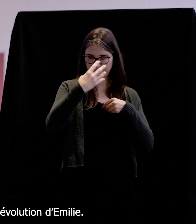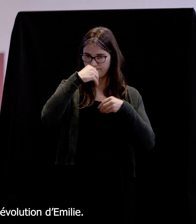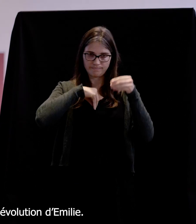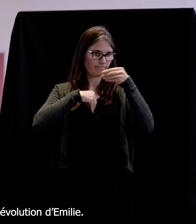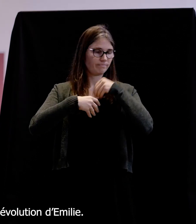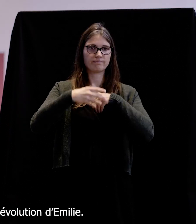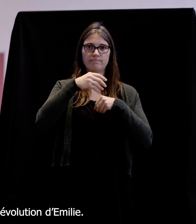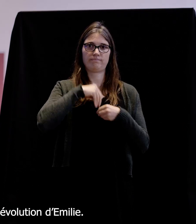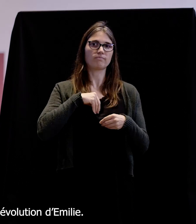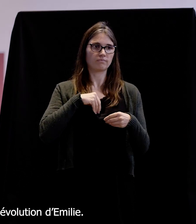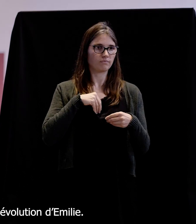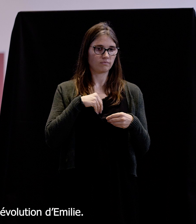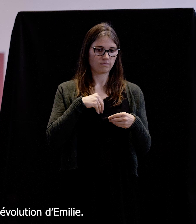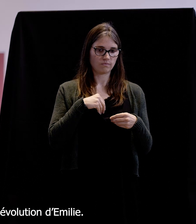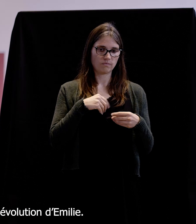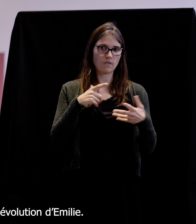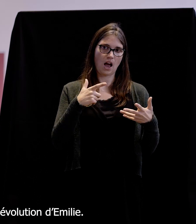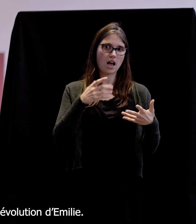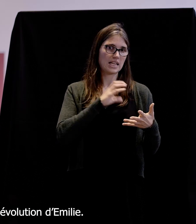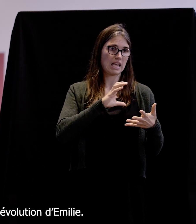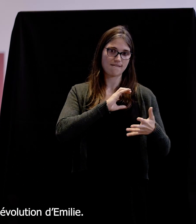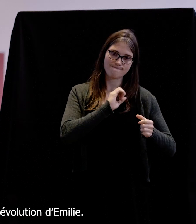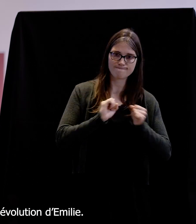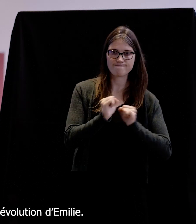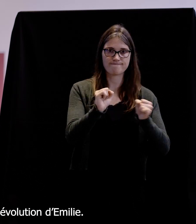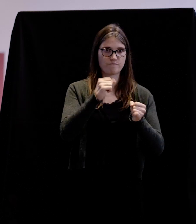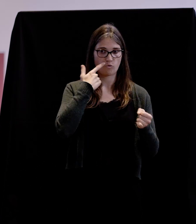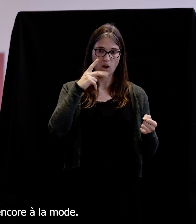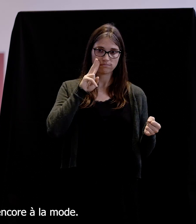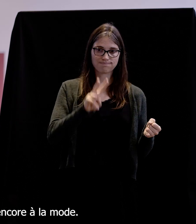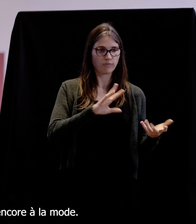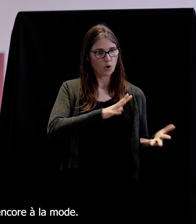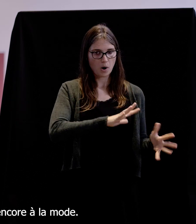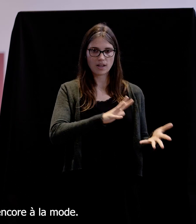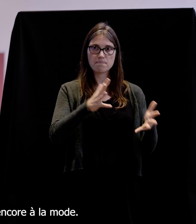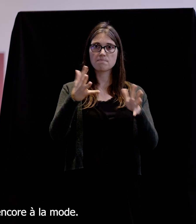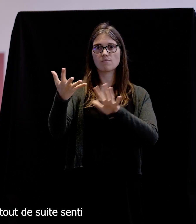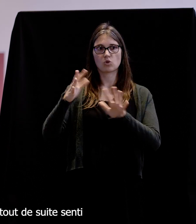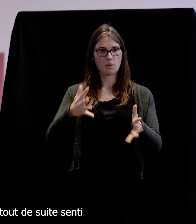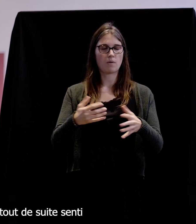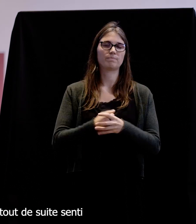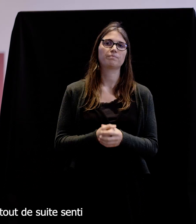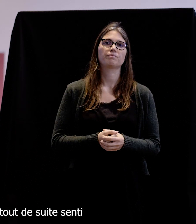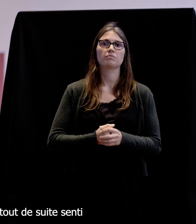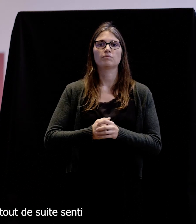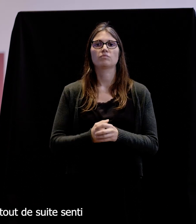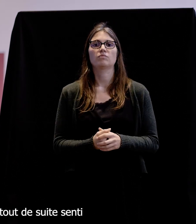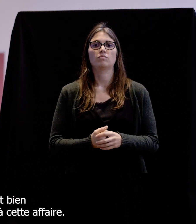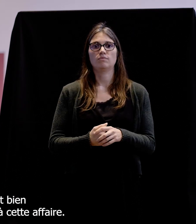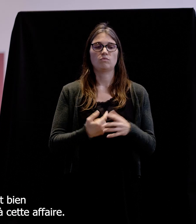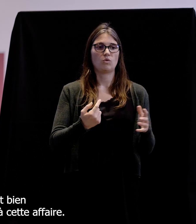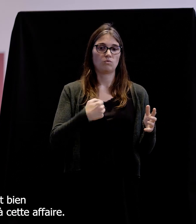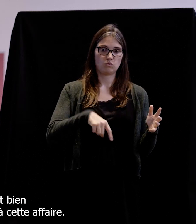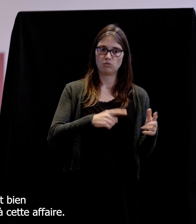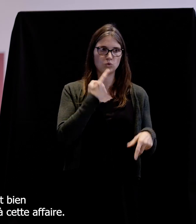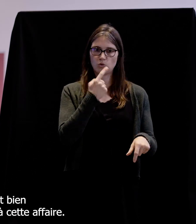et afin d'être acteur de l'évolution d'Émilie. Donc, c'était pas encore à la mode, mais bon, nous, on a tout de suite senti